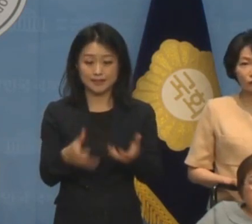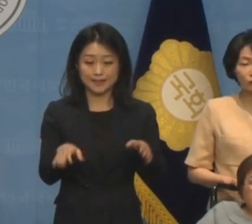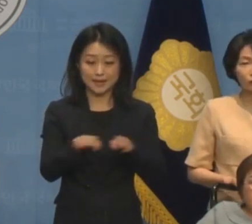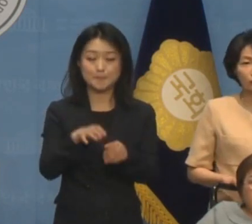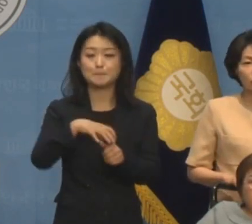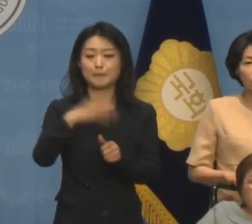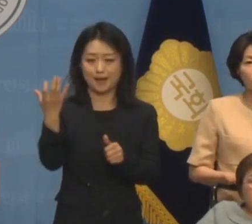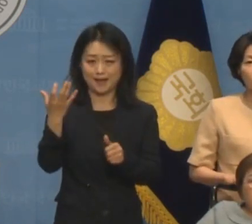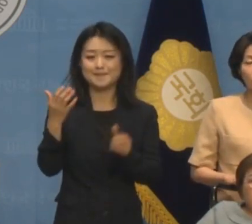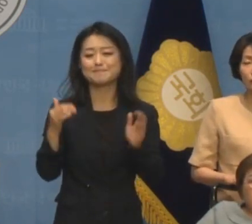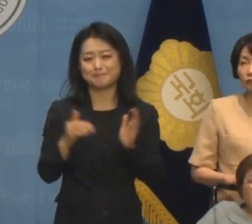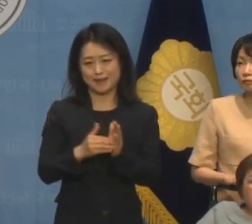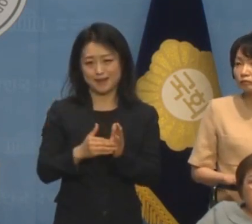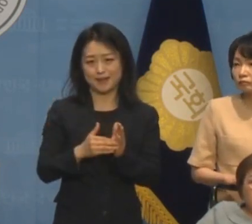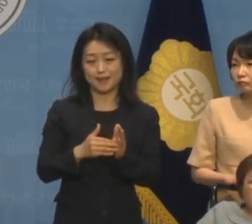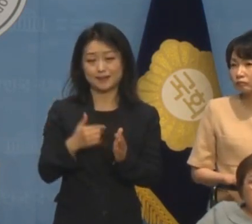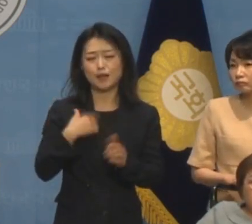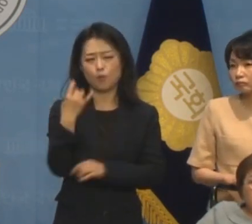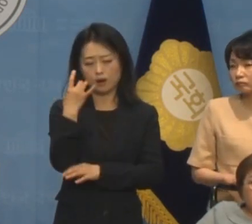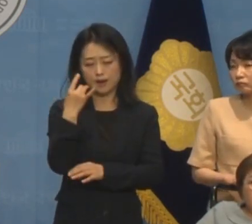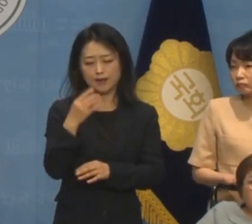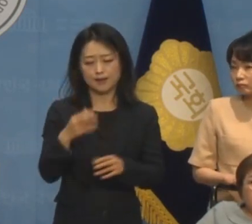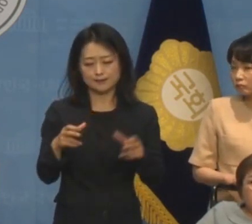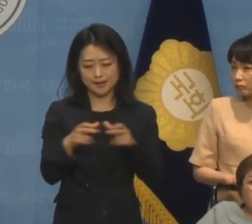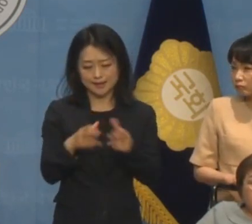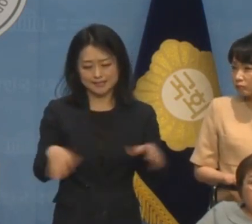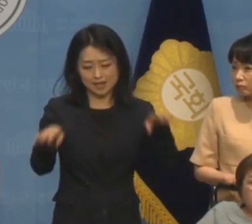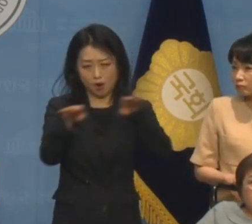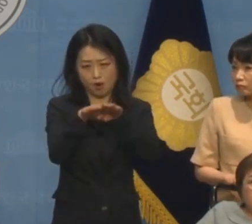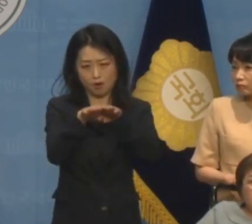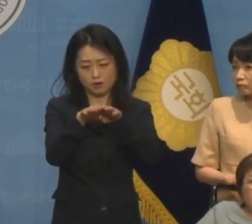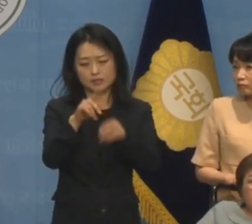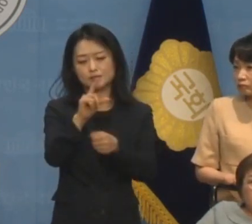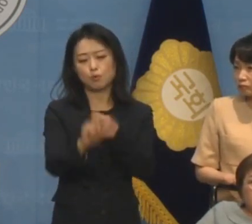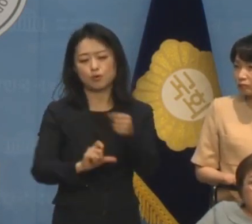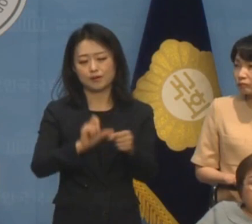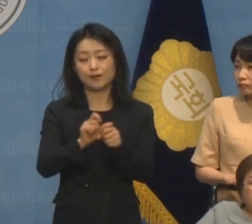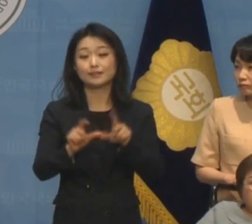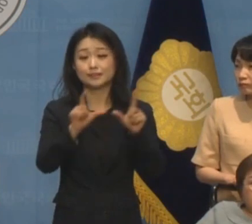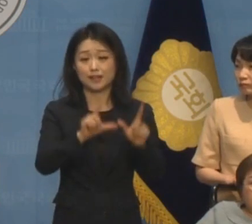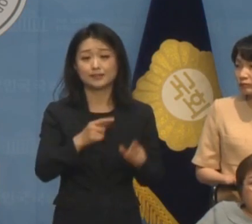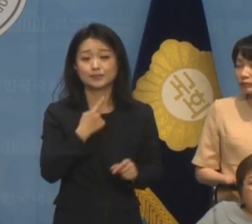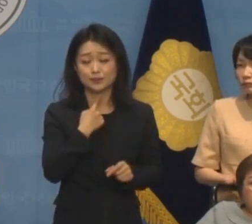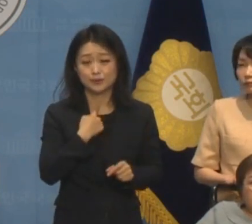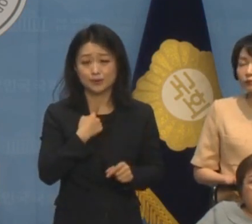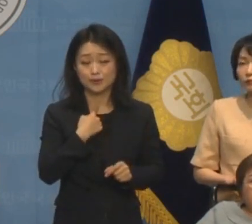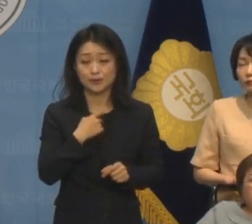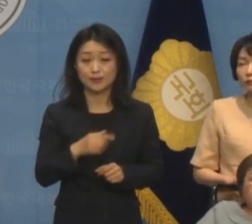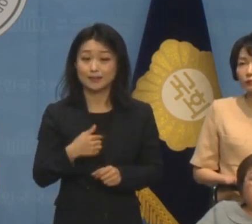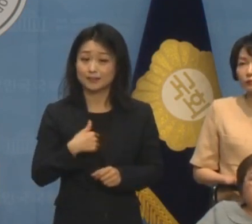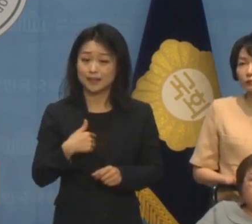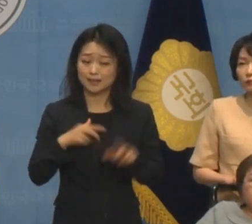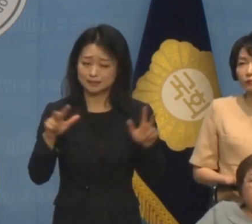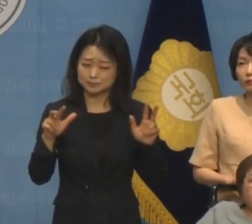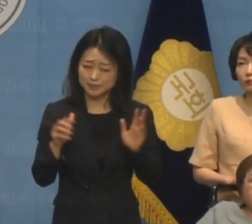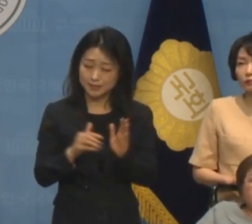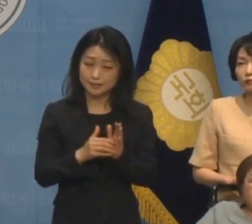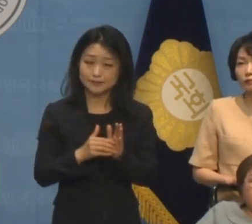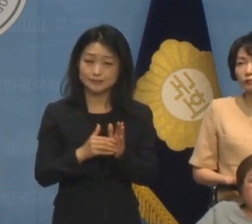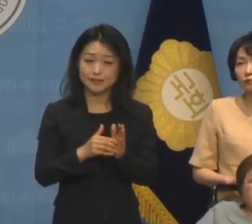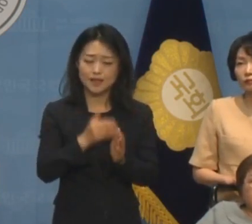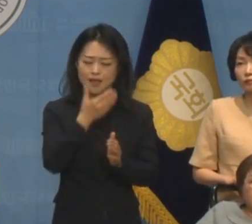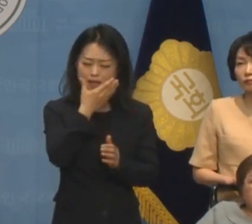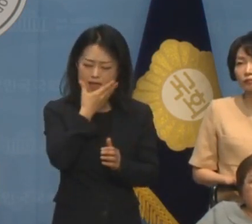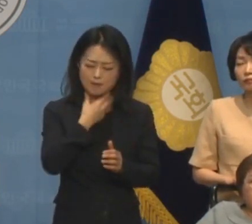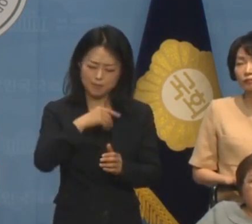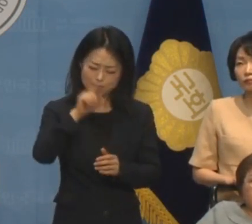당사자로서 시설에서 15년 살아왔습니다. 15년 살면서 단 한 번도 행복한